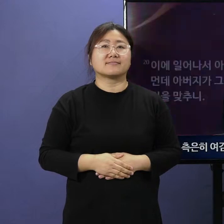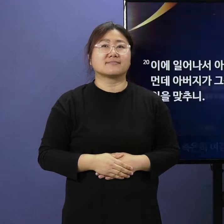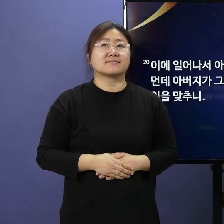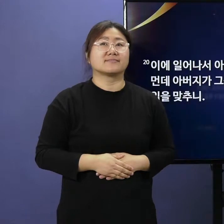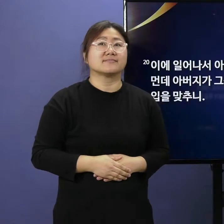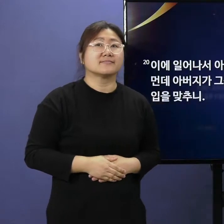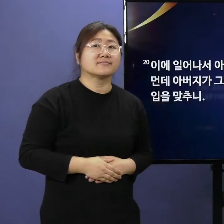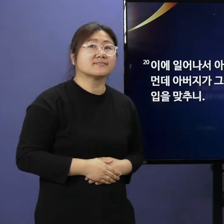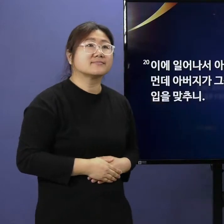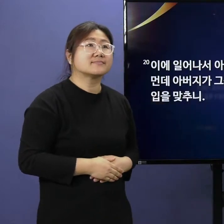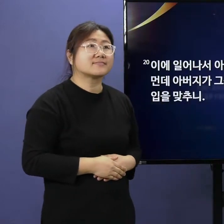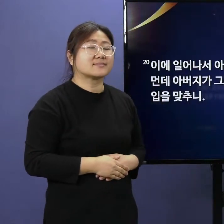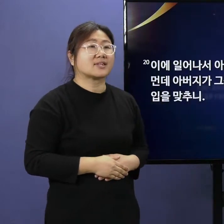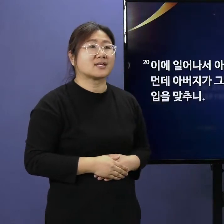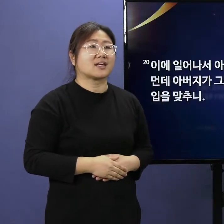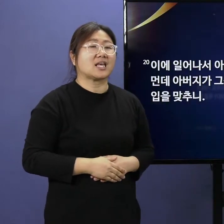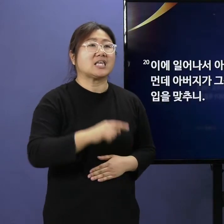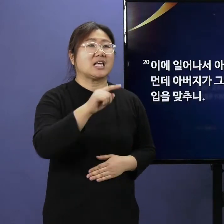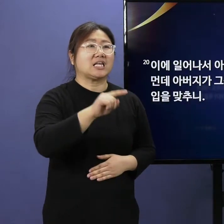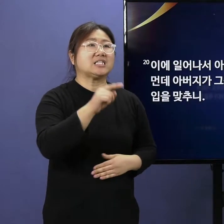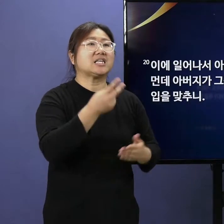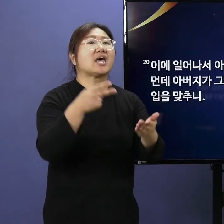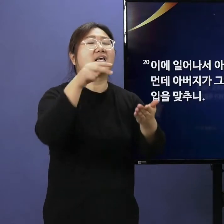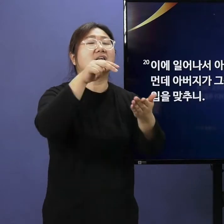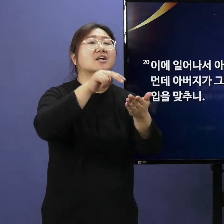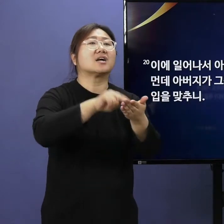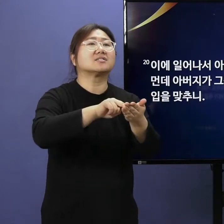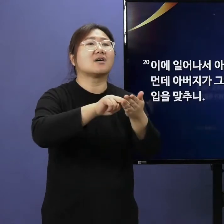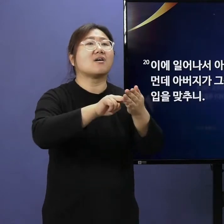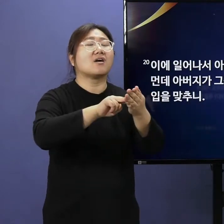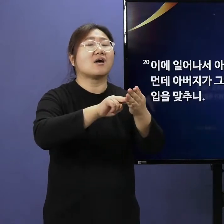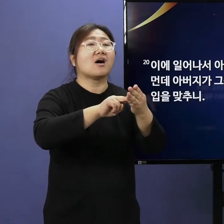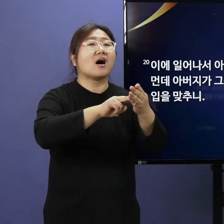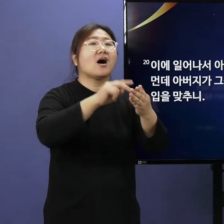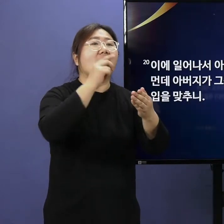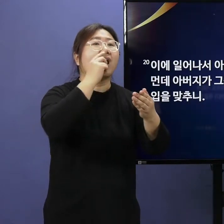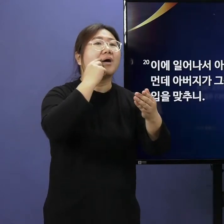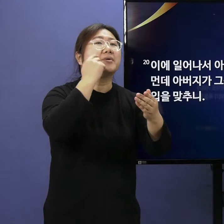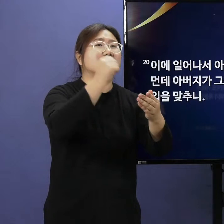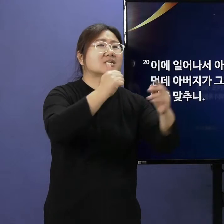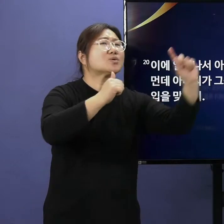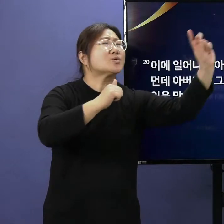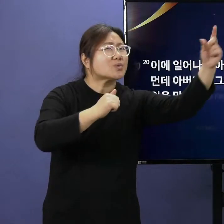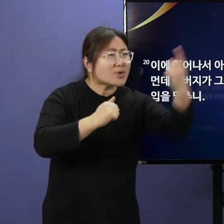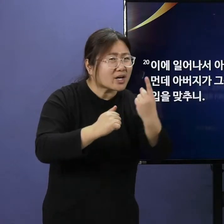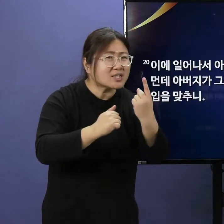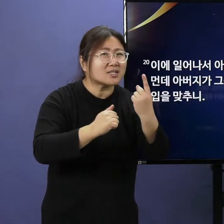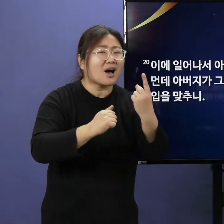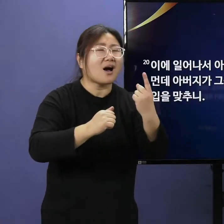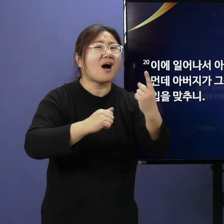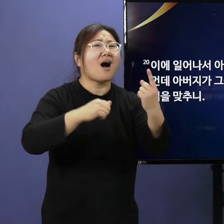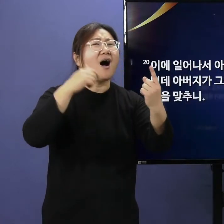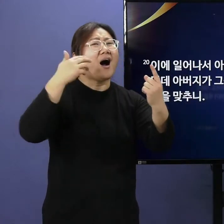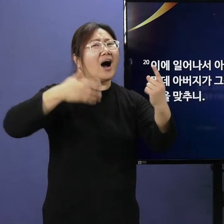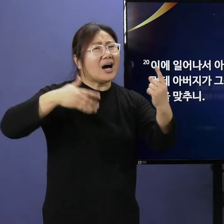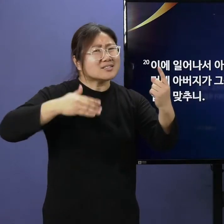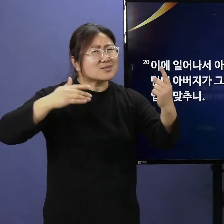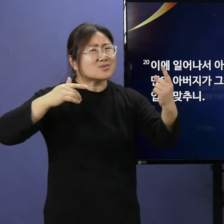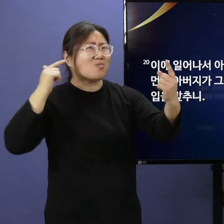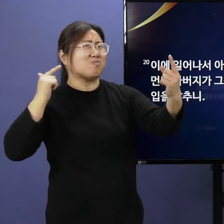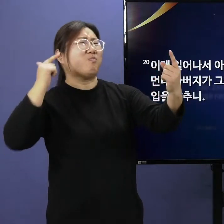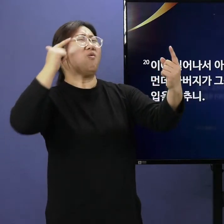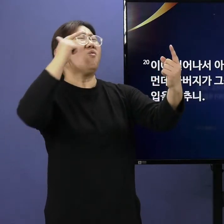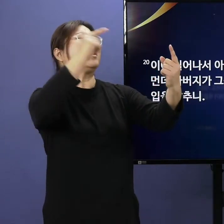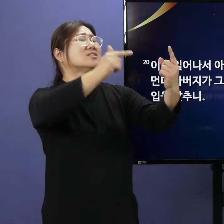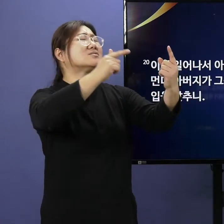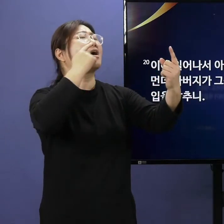우리 함께 읽겠습니다. 시작. 이에 일어나서 아버지께로 돌아가니라. 아직도 거리가 먼데 아버지가